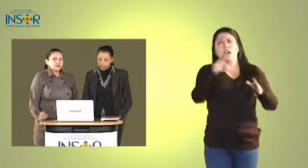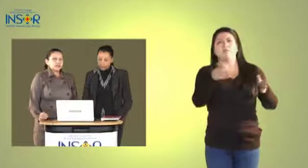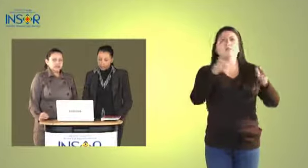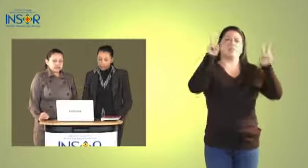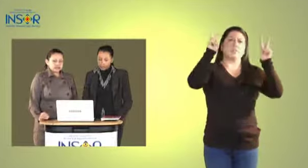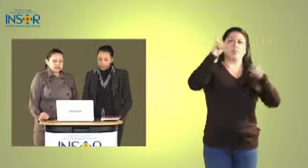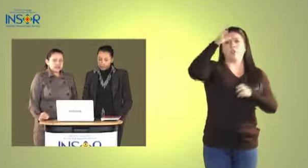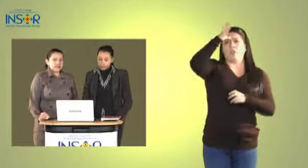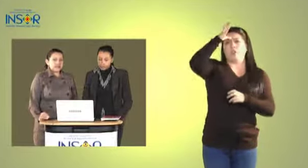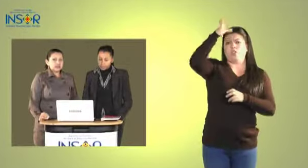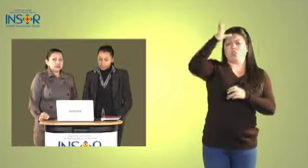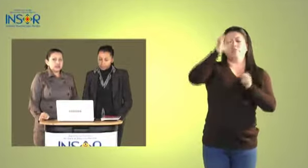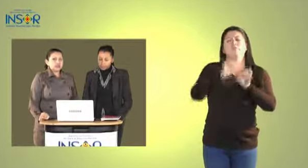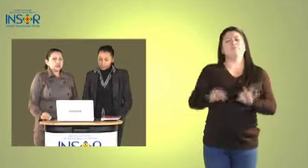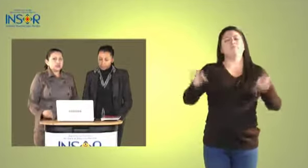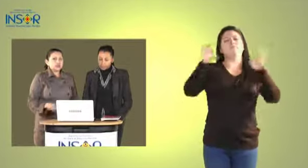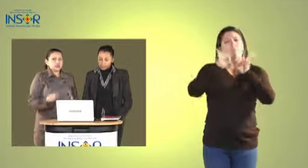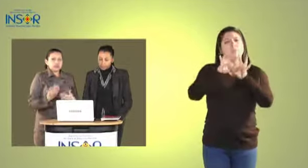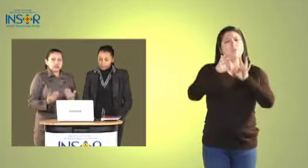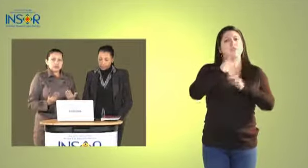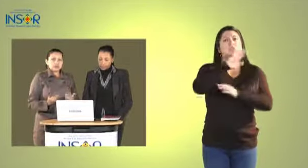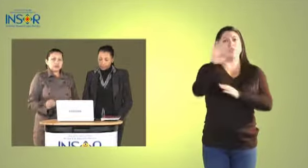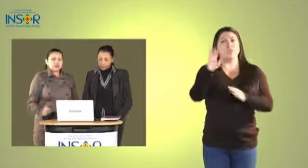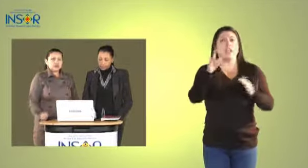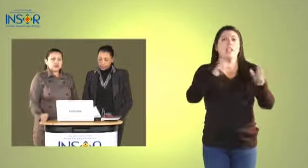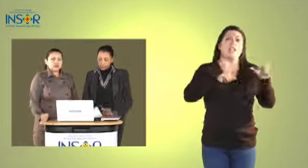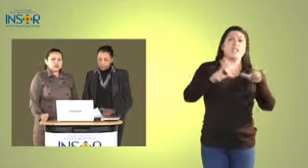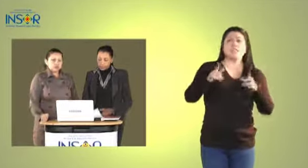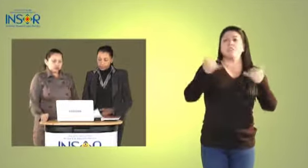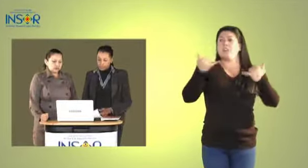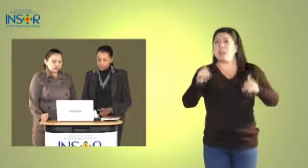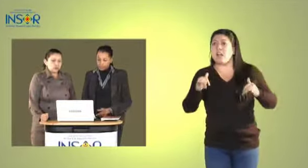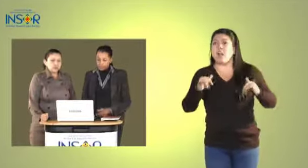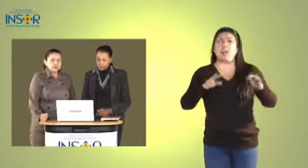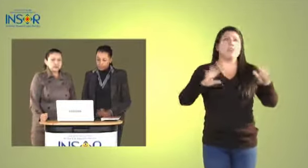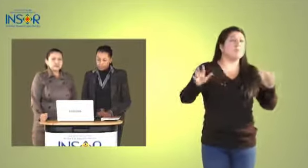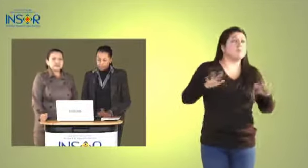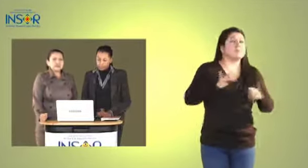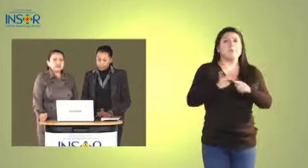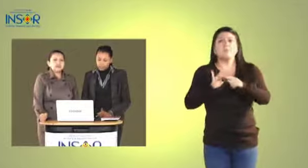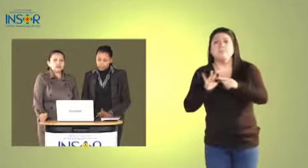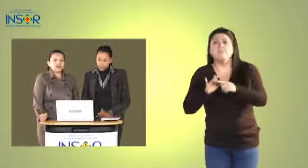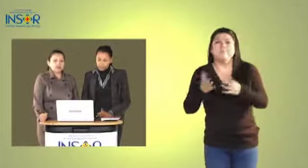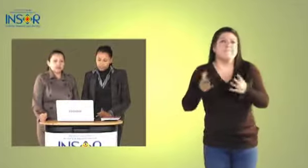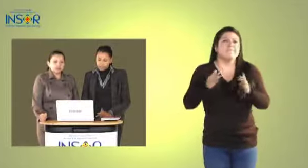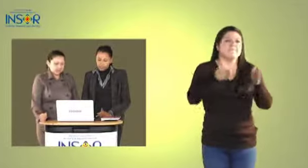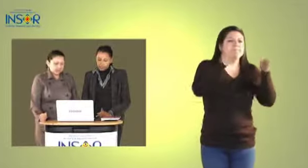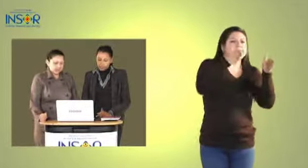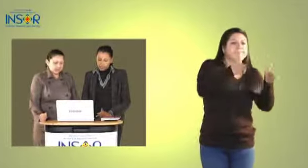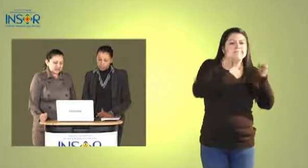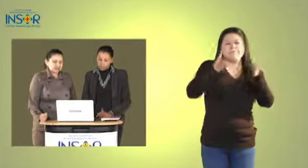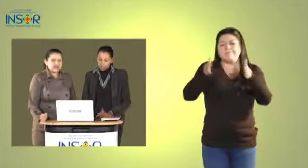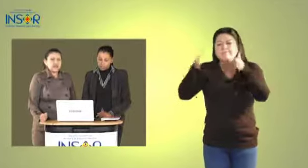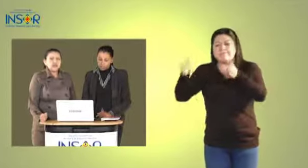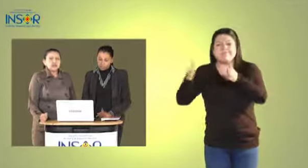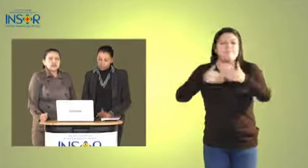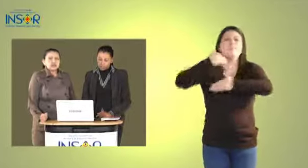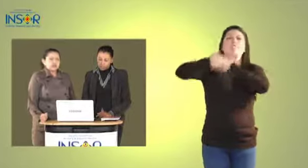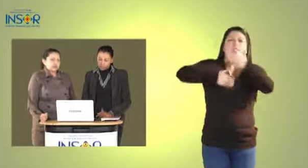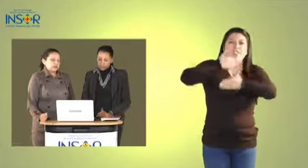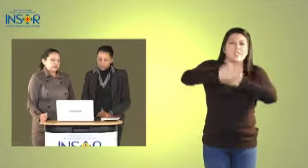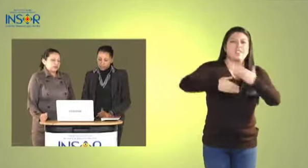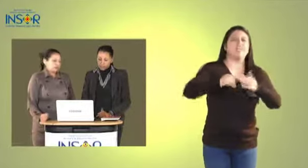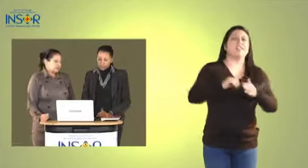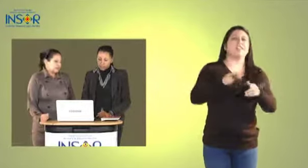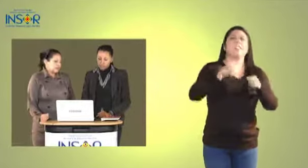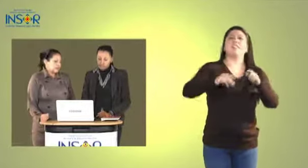que son importantes a tener en cuenta cuando ya vayamos a hablar de los diferentes momentos como se desarrollaba el trabajo de lengua escrita en